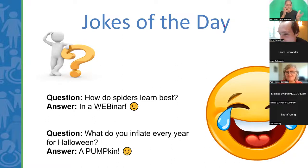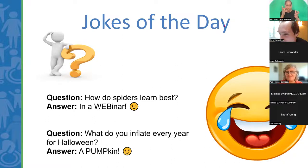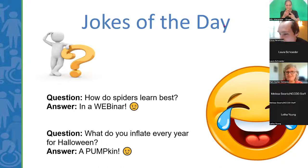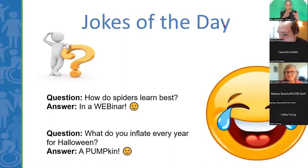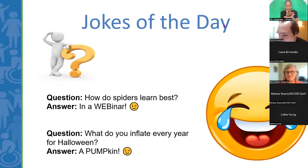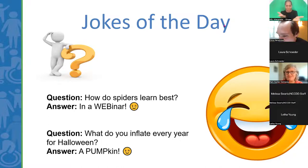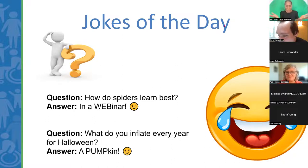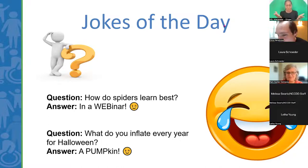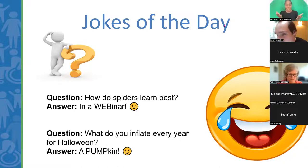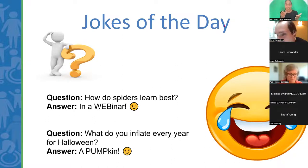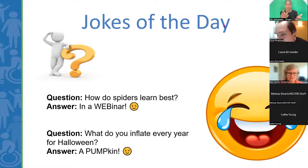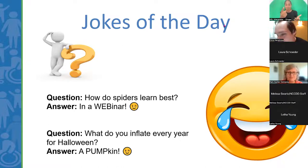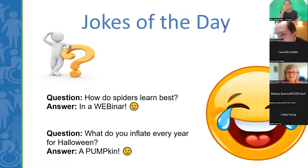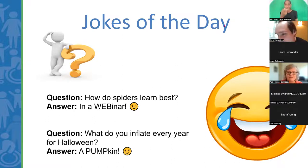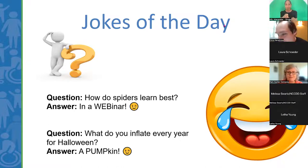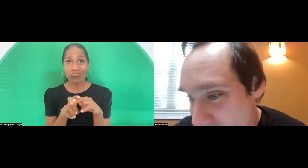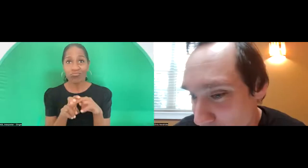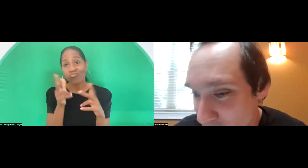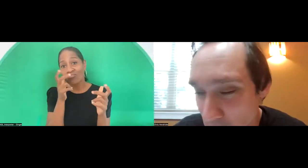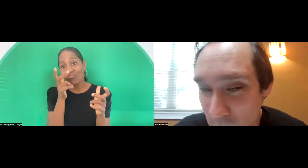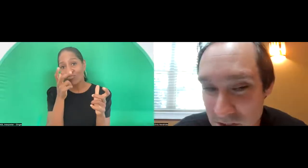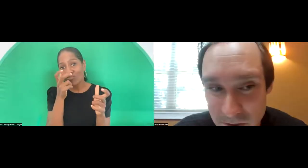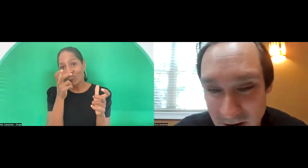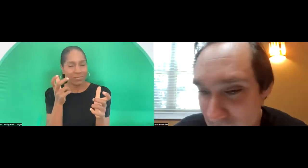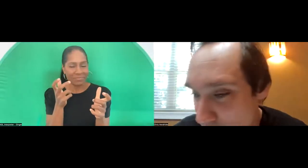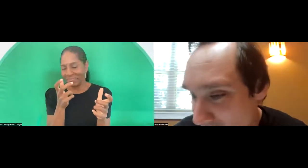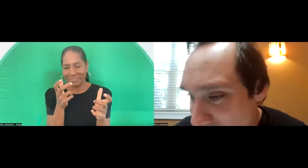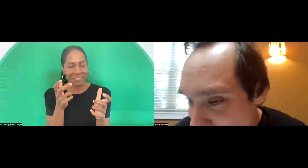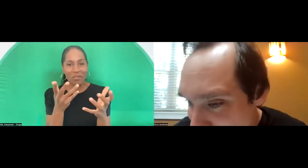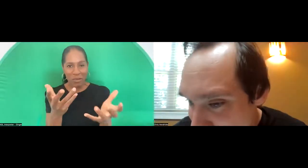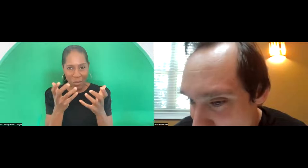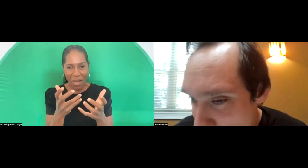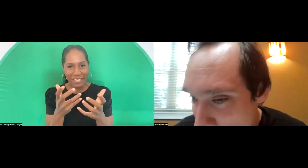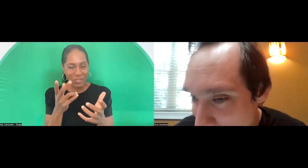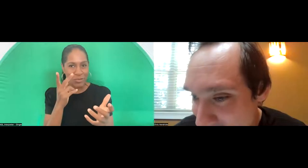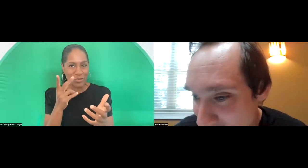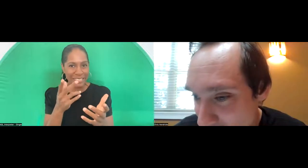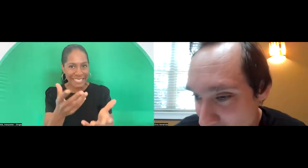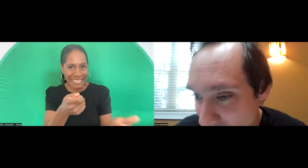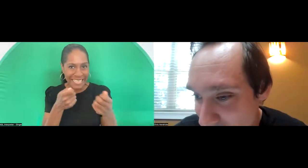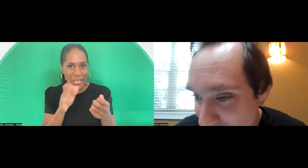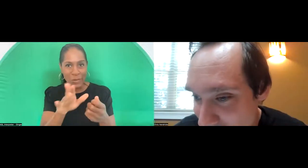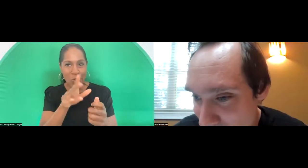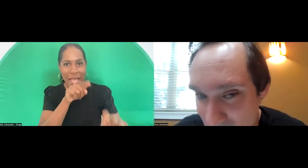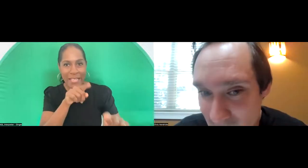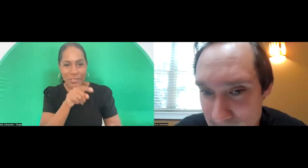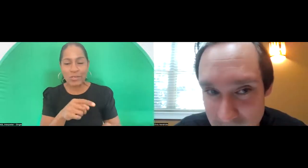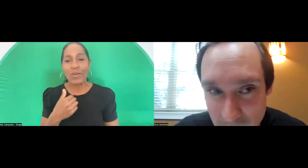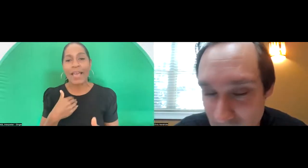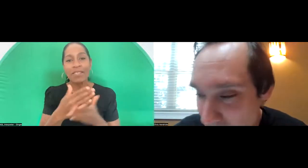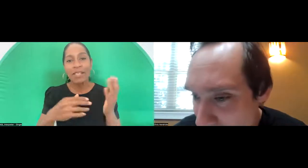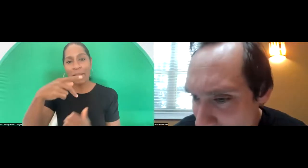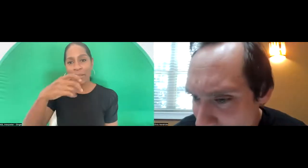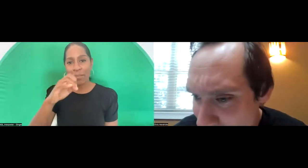que escuchen y ahora quiero en realidad hacerles hacerles un desafío no